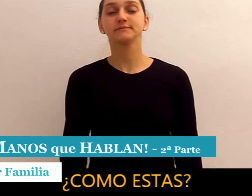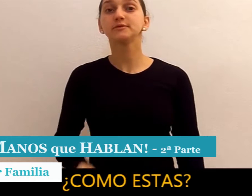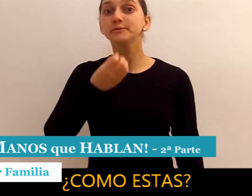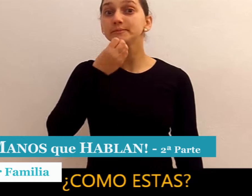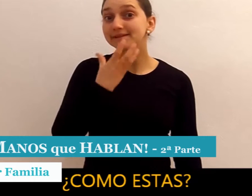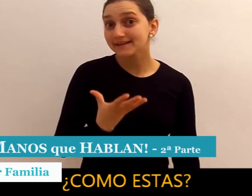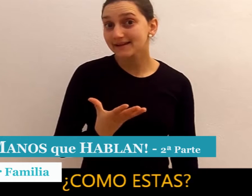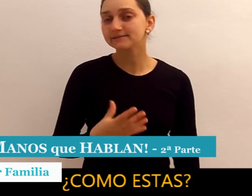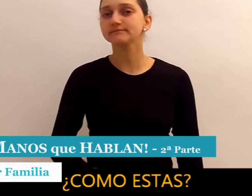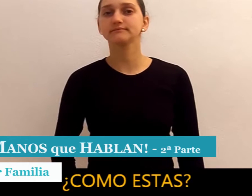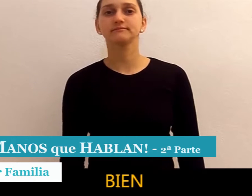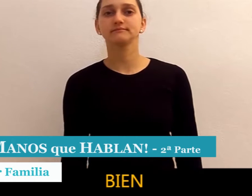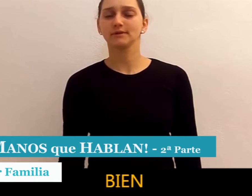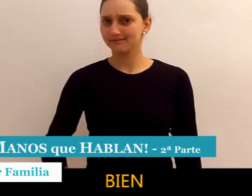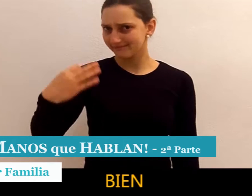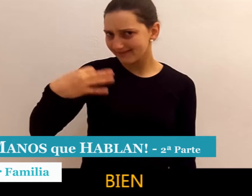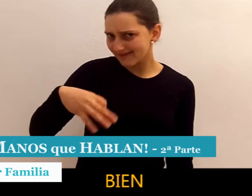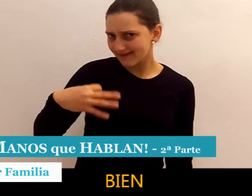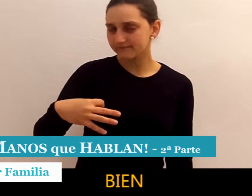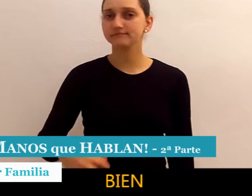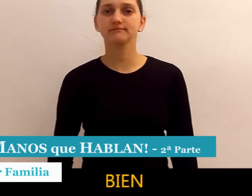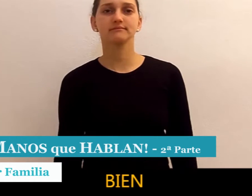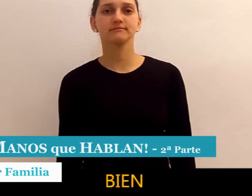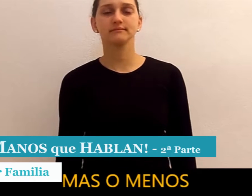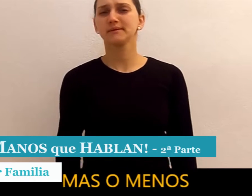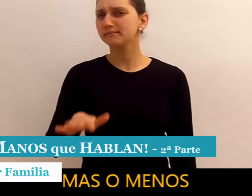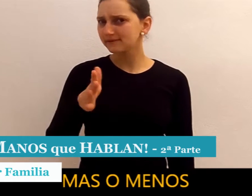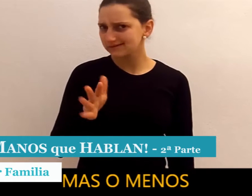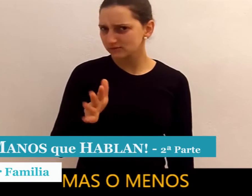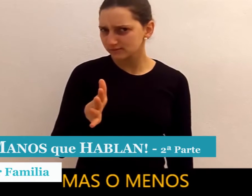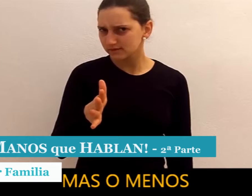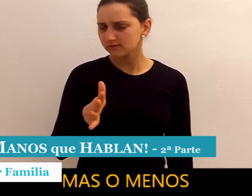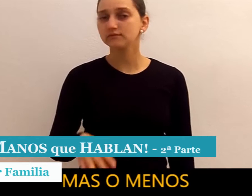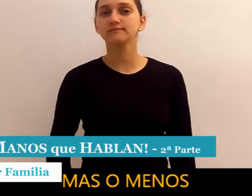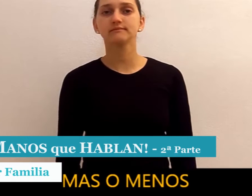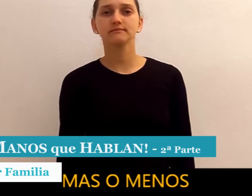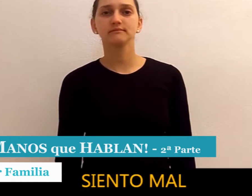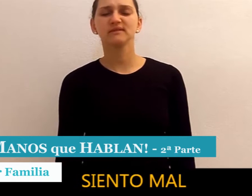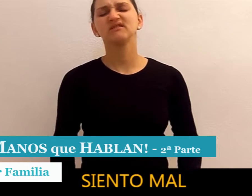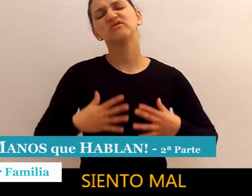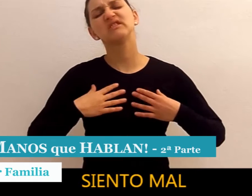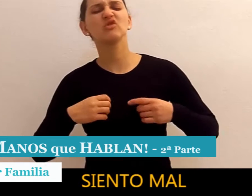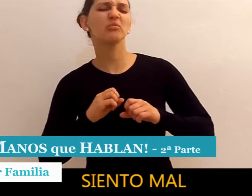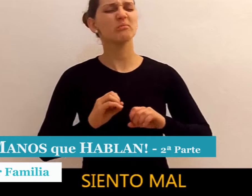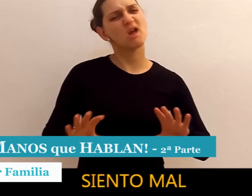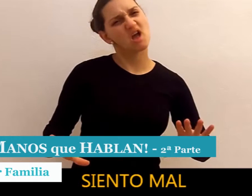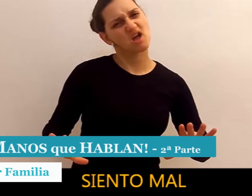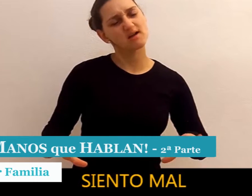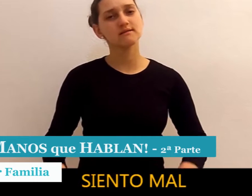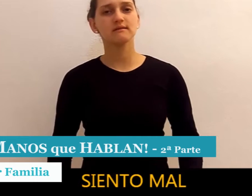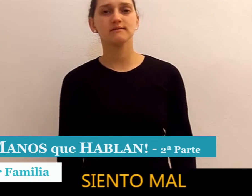perseguí la gloria, ni dejar en la memoria de los hombres mi